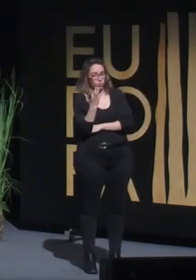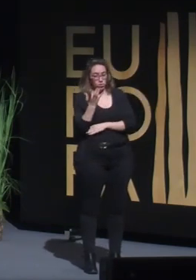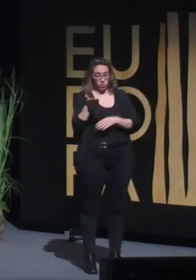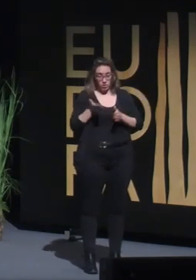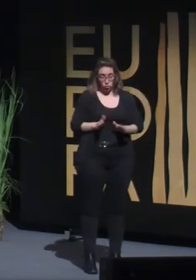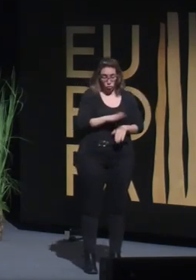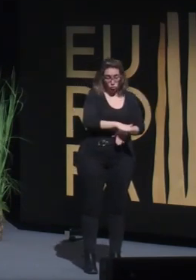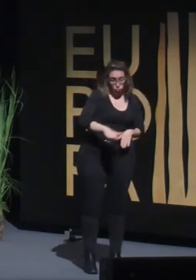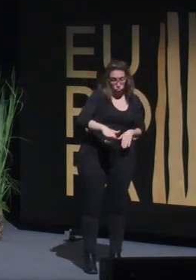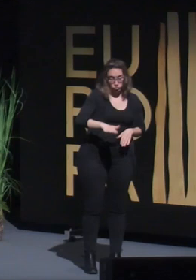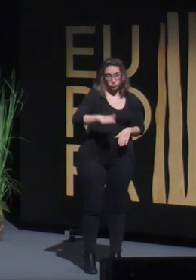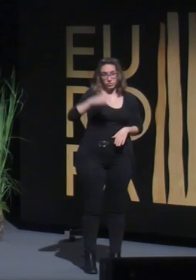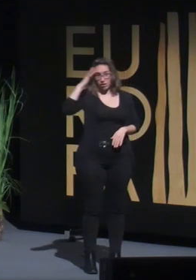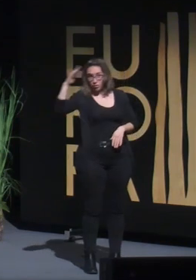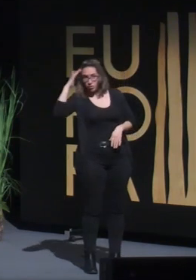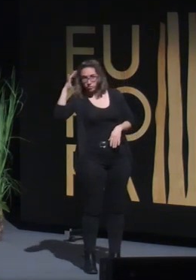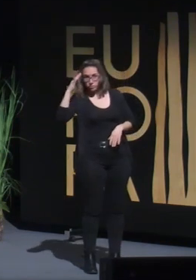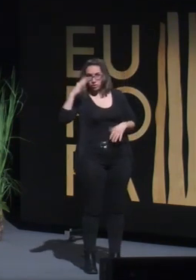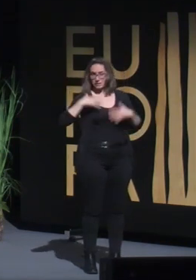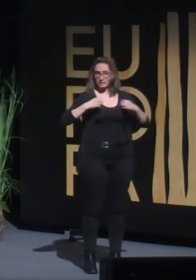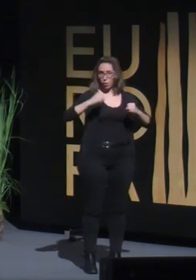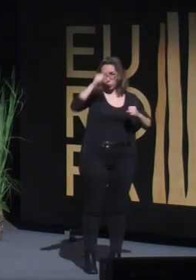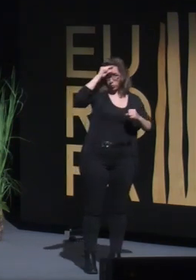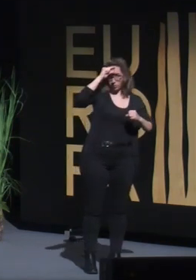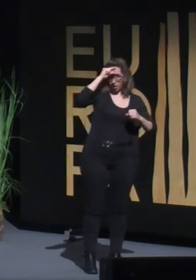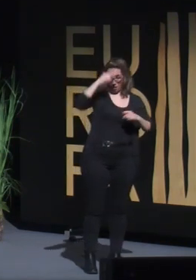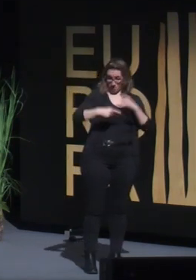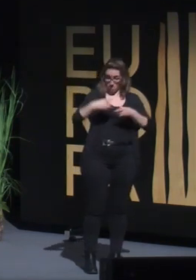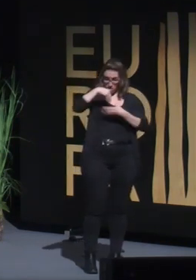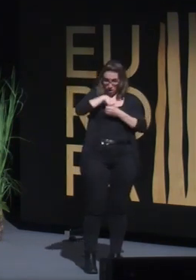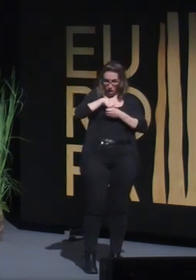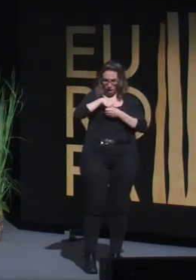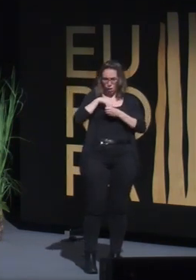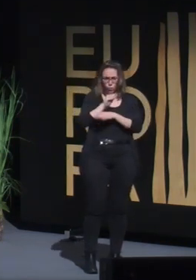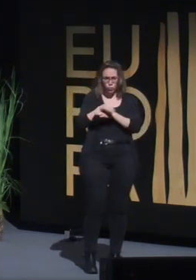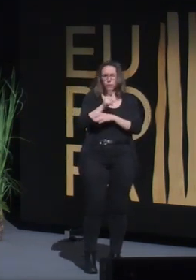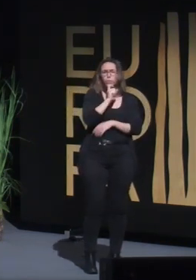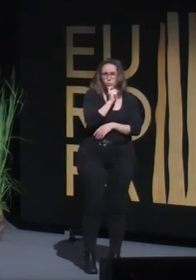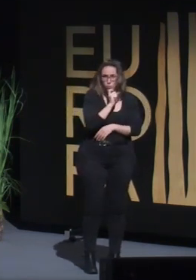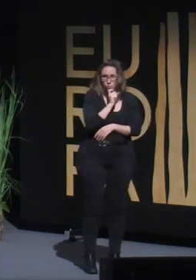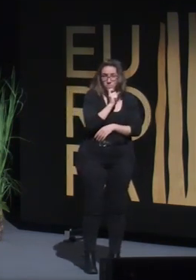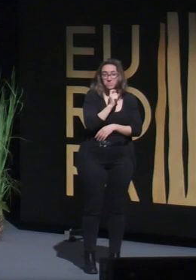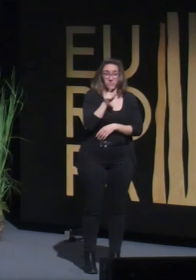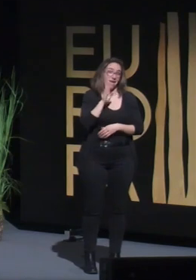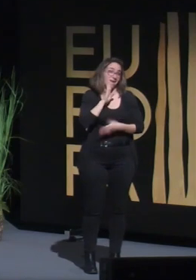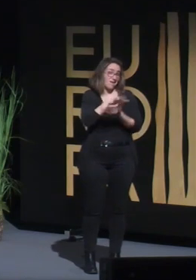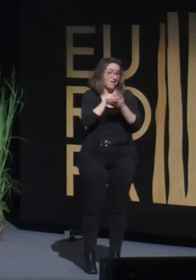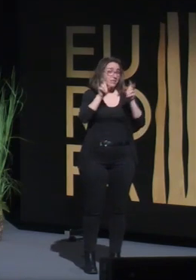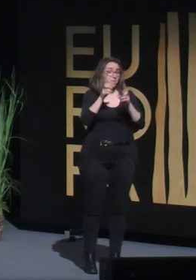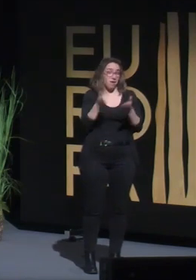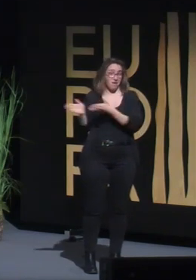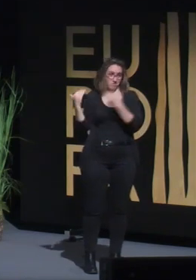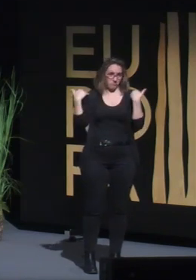la infancia y en la adolescencia en familia? De eso nos va a hablar Íñigo Ochoa de Alda. Yo iba a repetir todo lo que ha dicho Estíbal y de